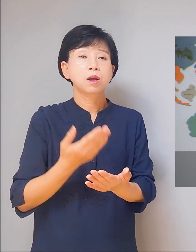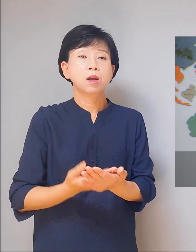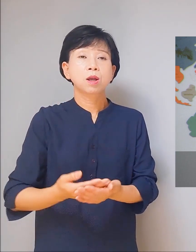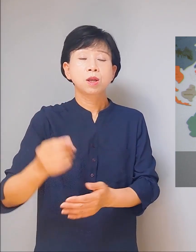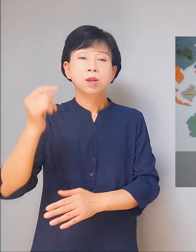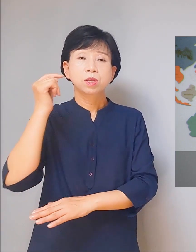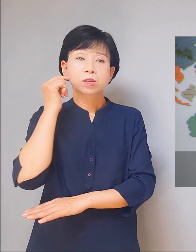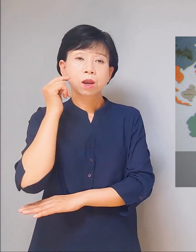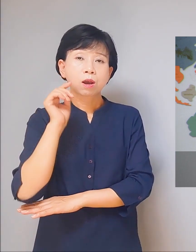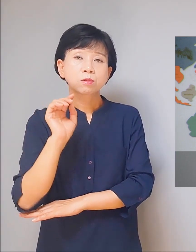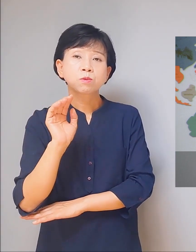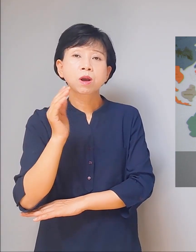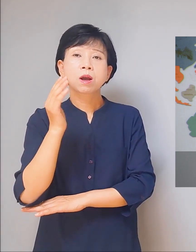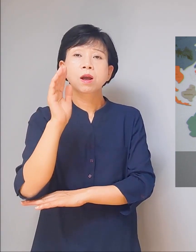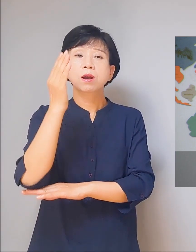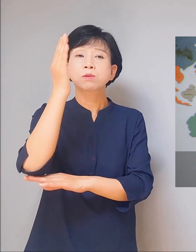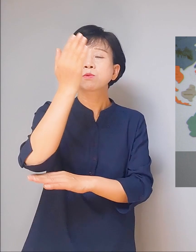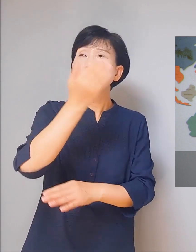받으소서.